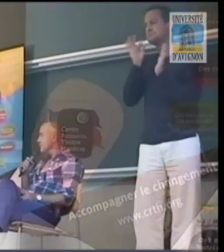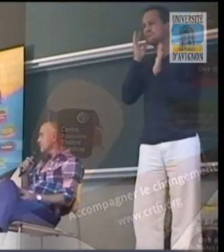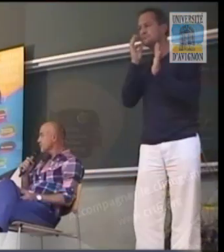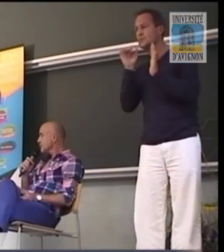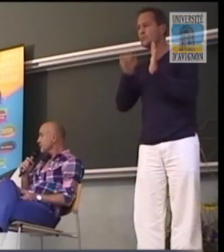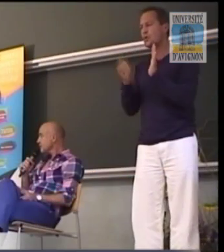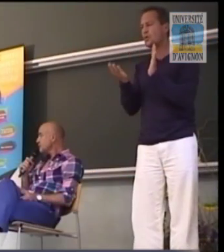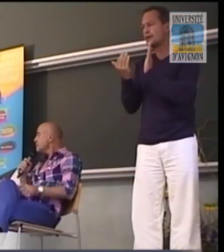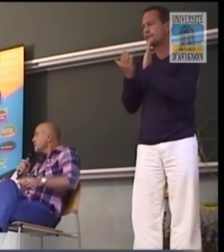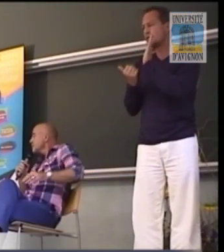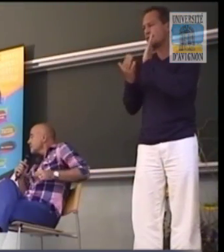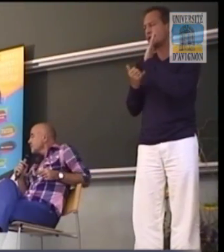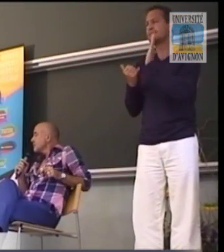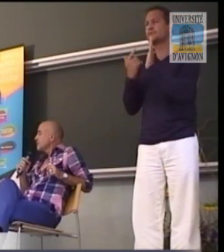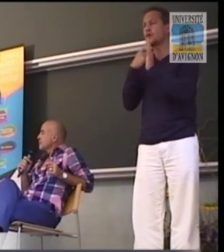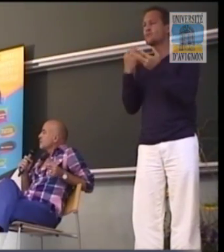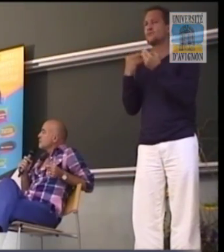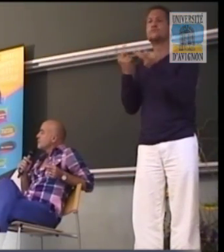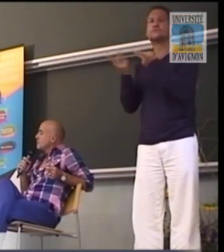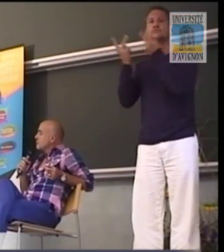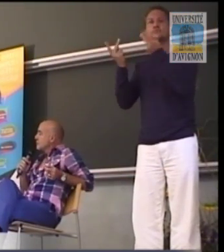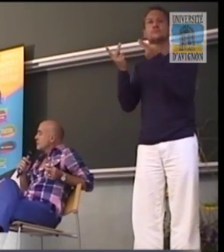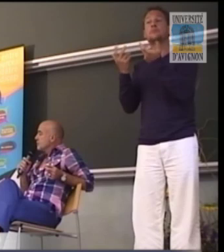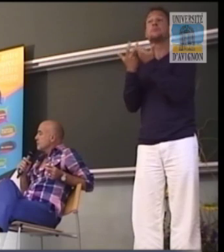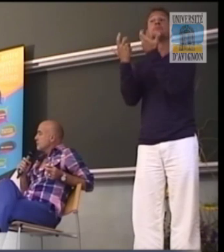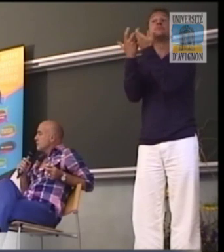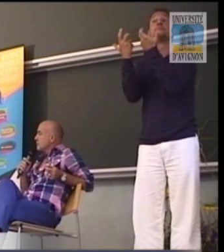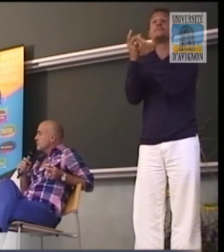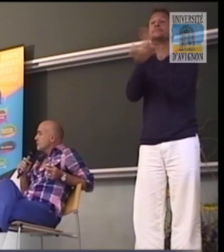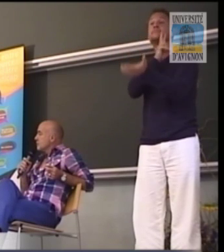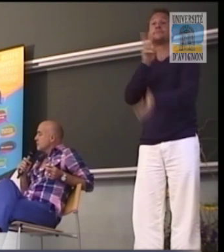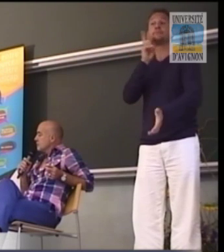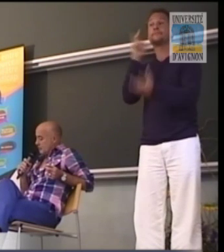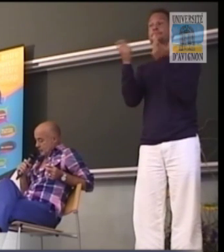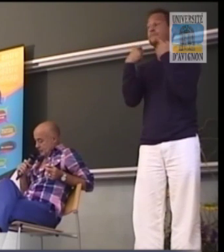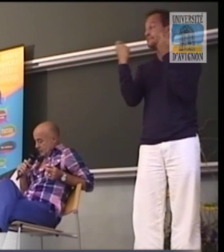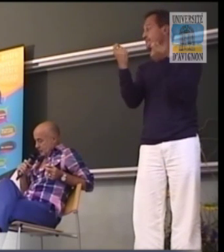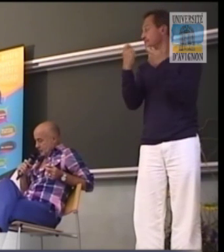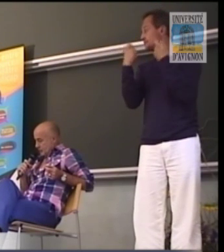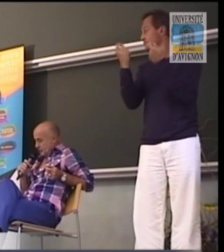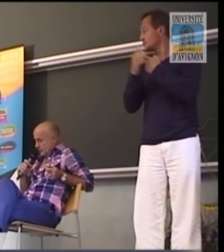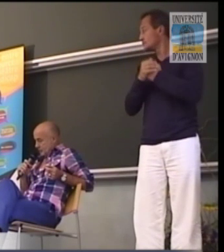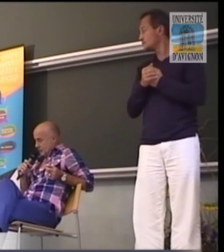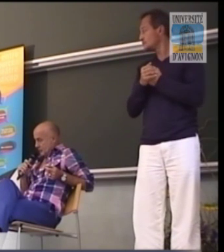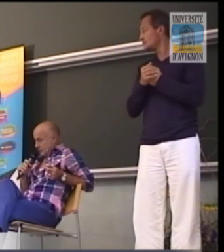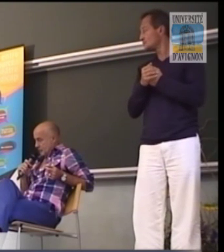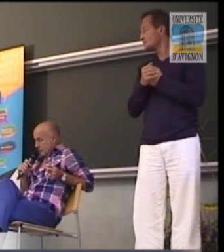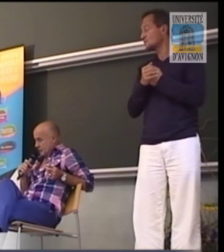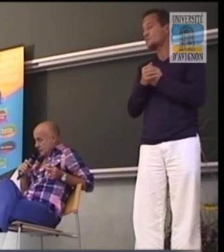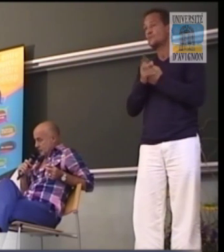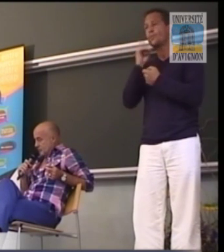petit peu sur le festival d'Avignon, peut-être, puisque comment est-ce que vous sentez, vous qui êtes dans ce